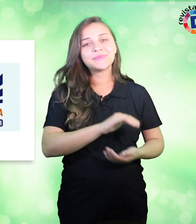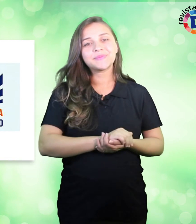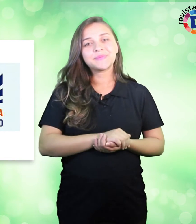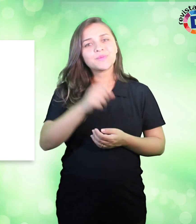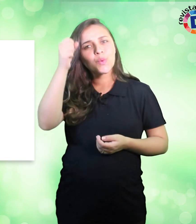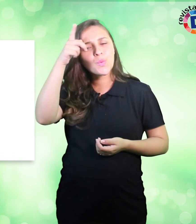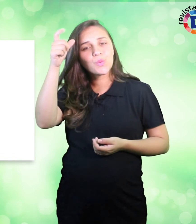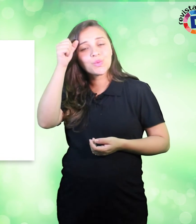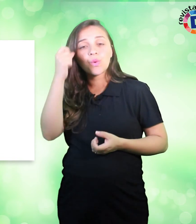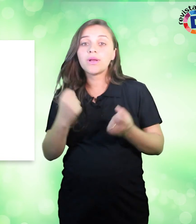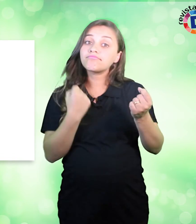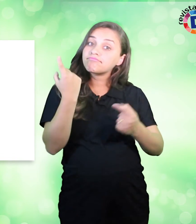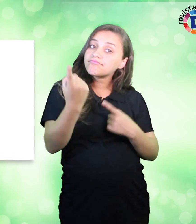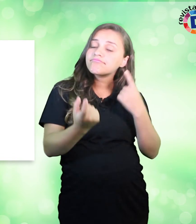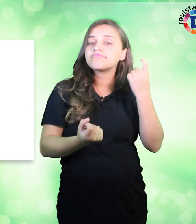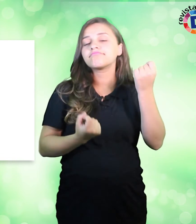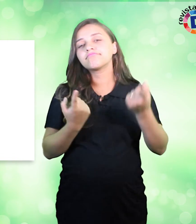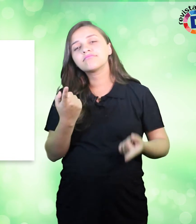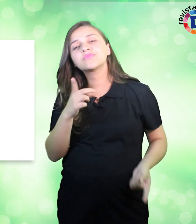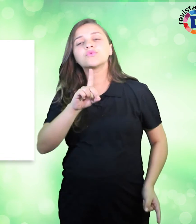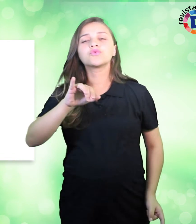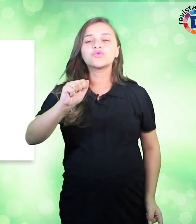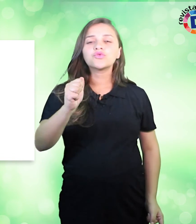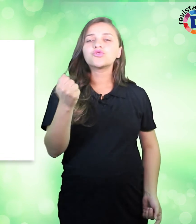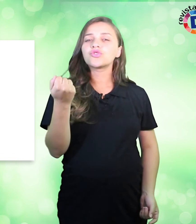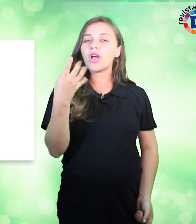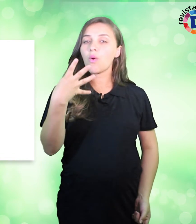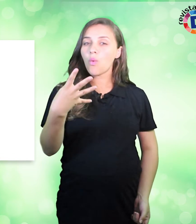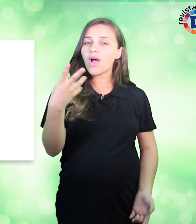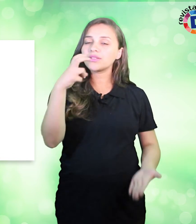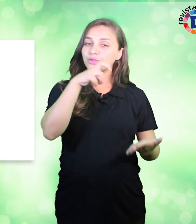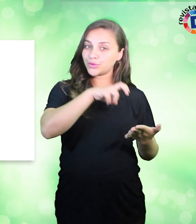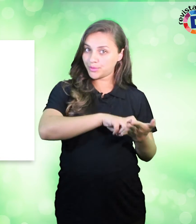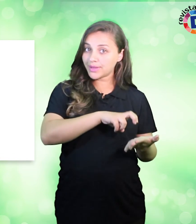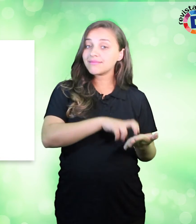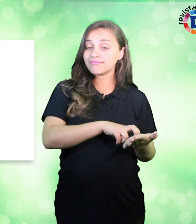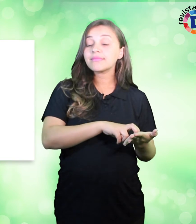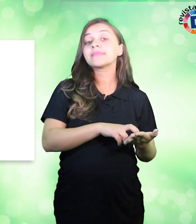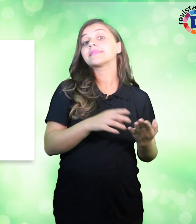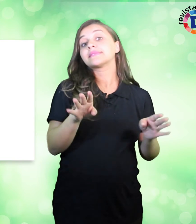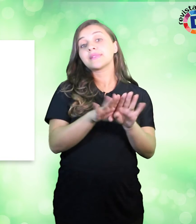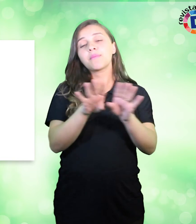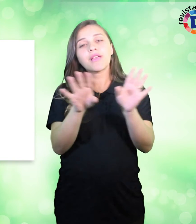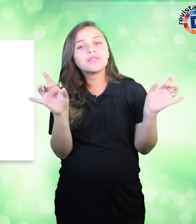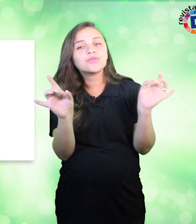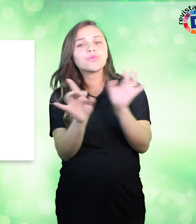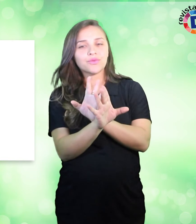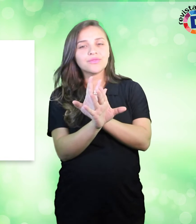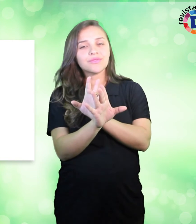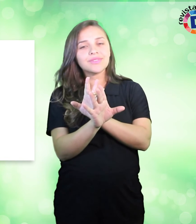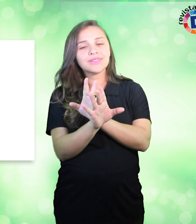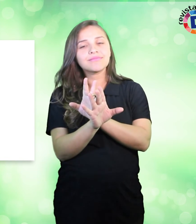dia 4 e pela manhã, e o encerramento do programa no dia 5 de novembro.